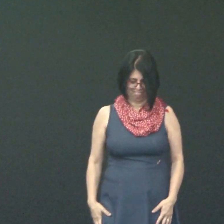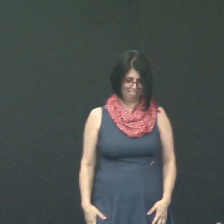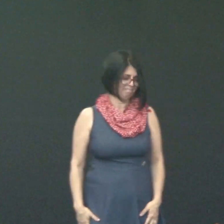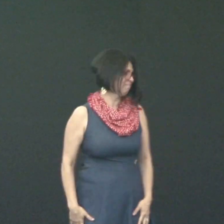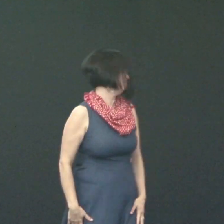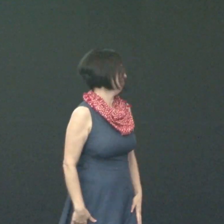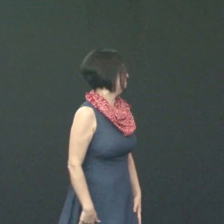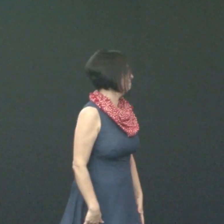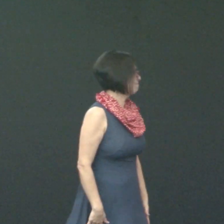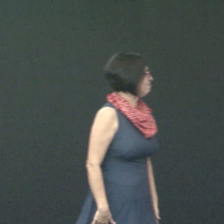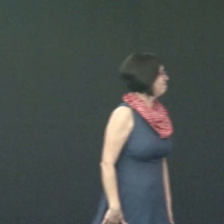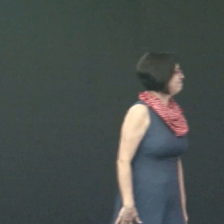agradeço.